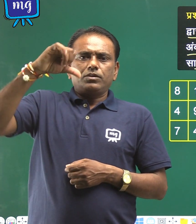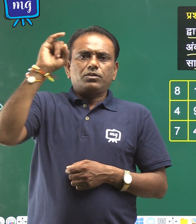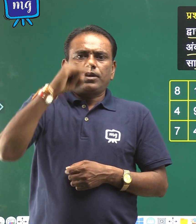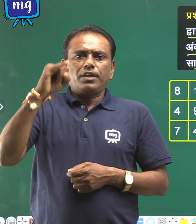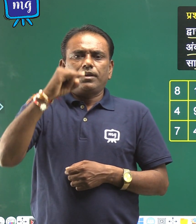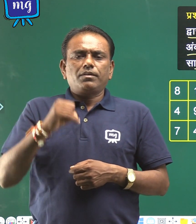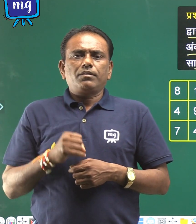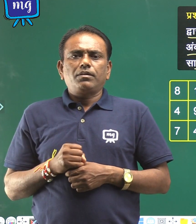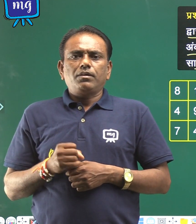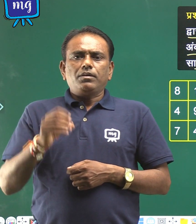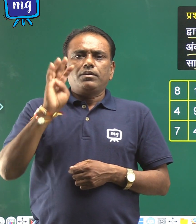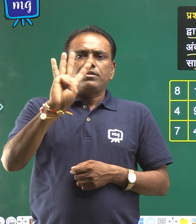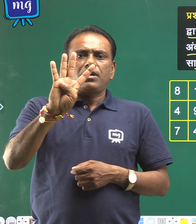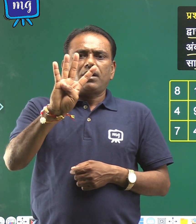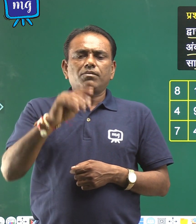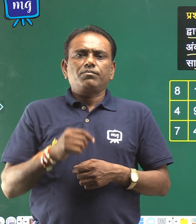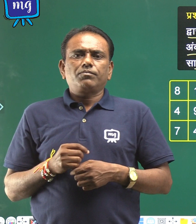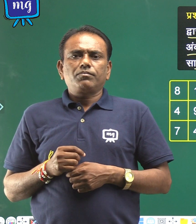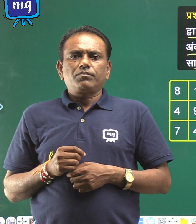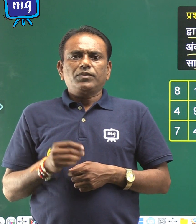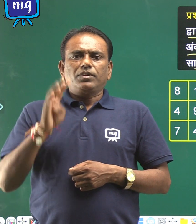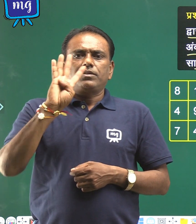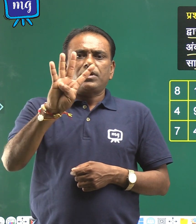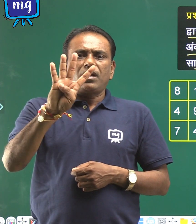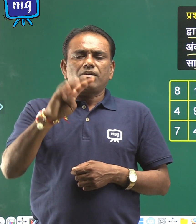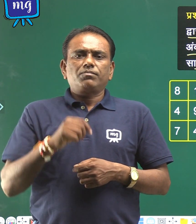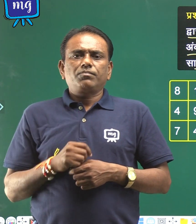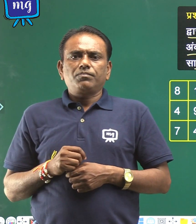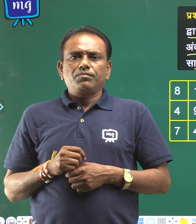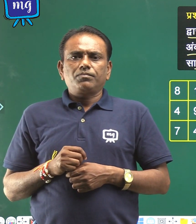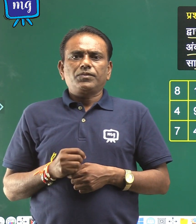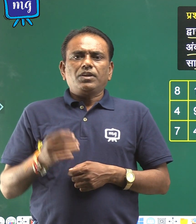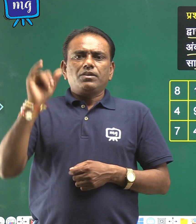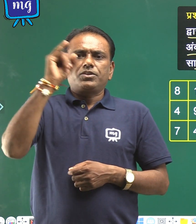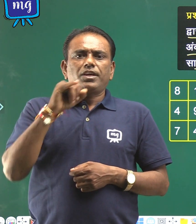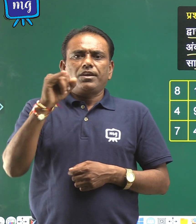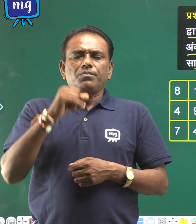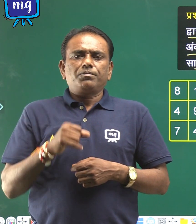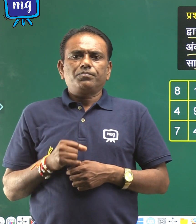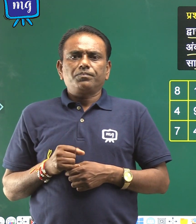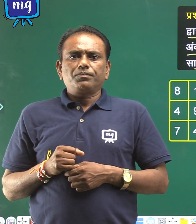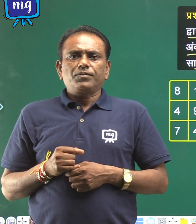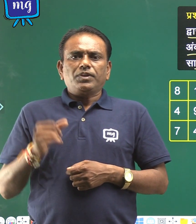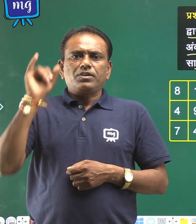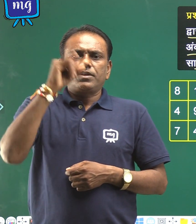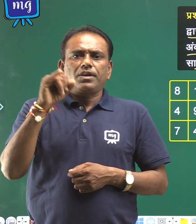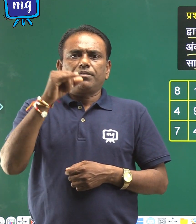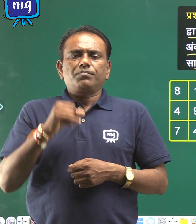6, 4, 4, 6,